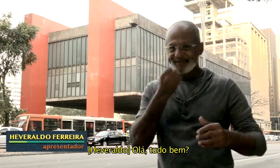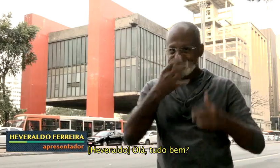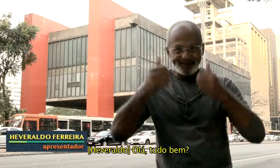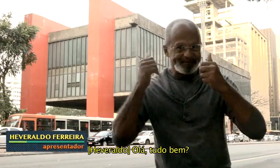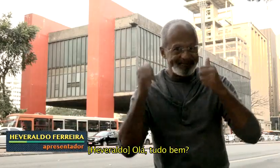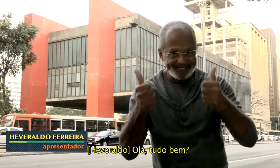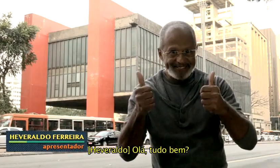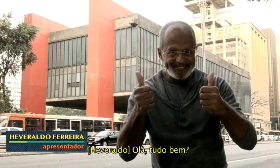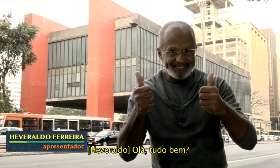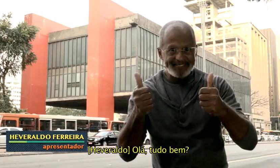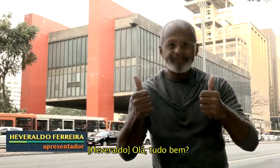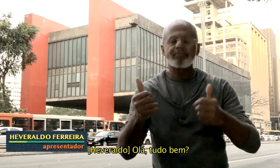Olá, tudo bem?